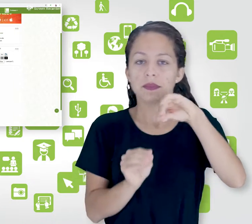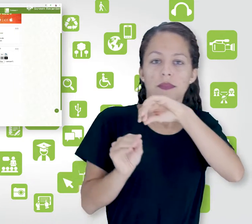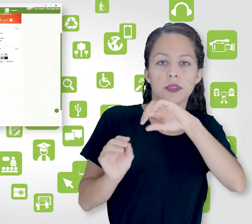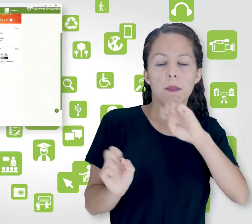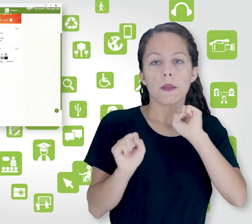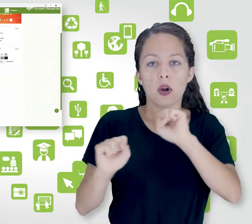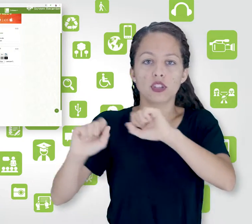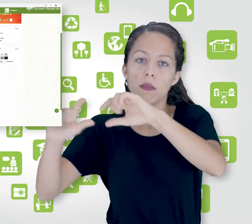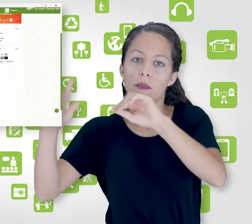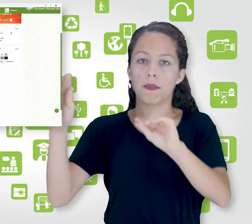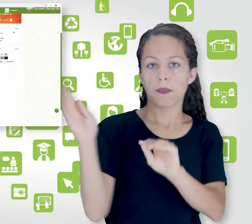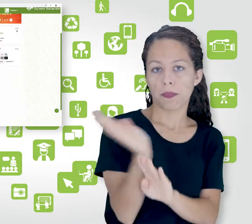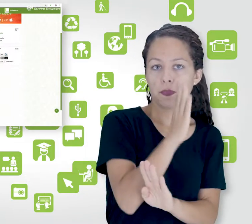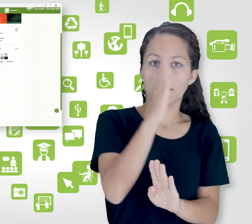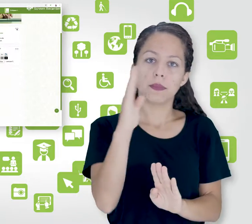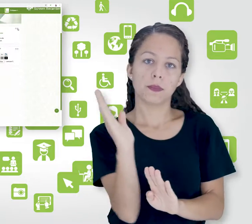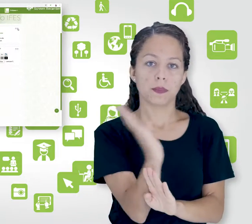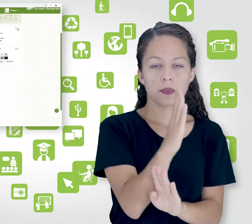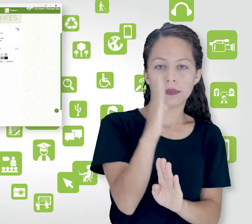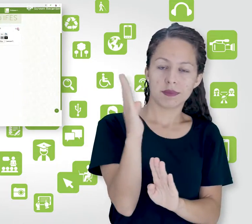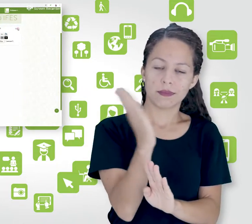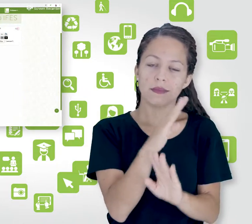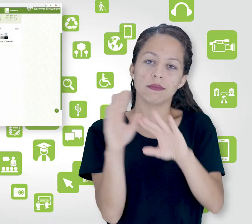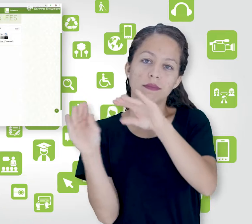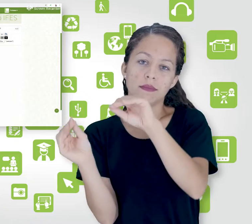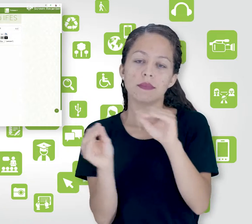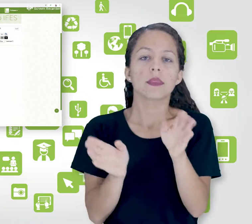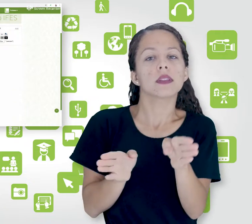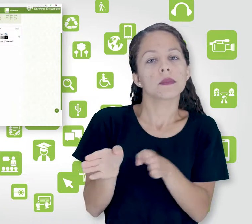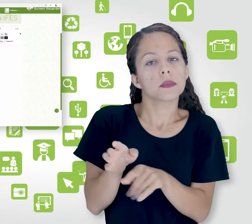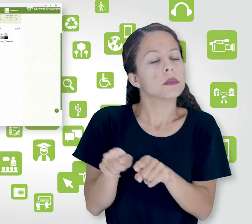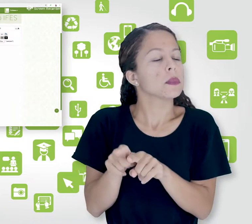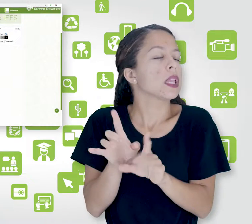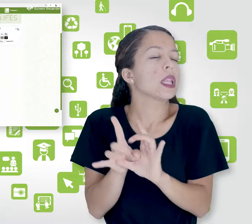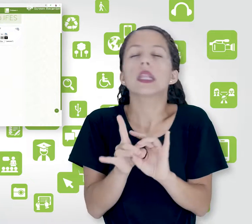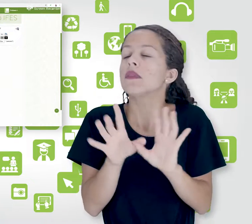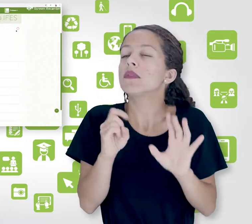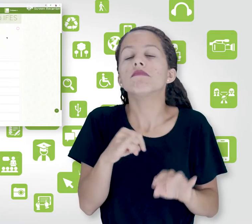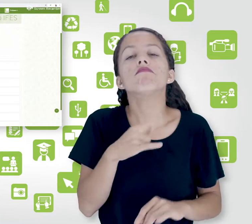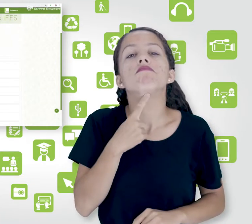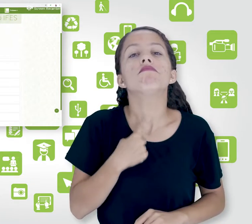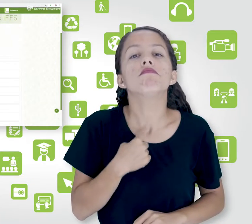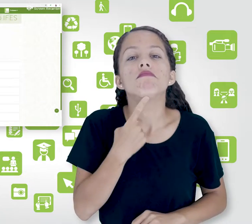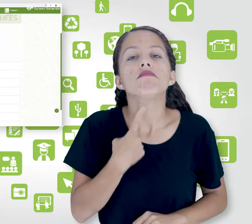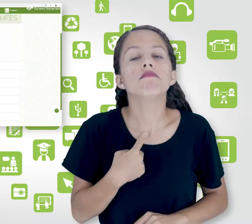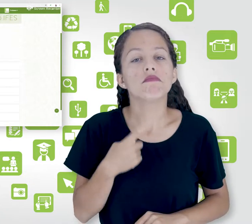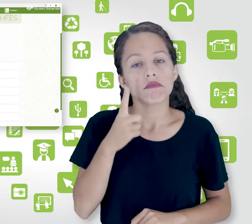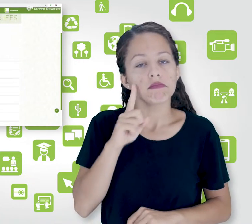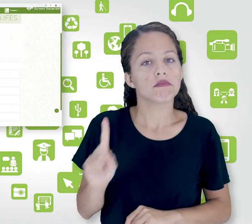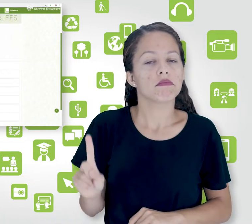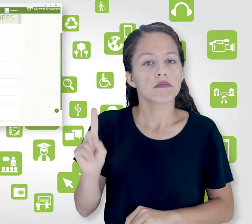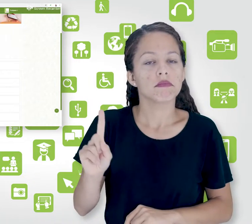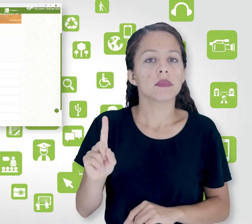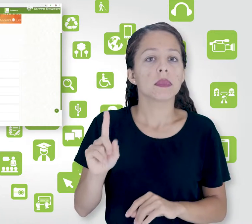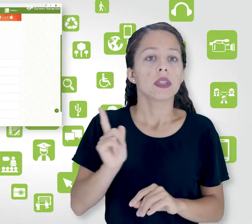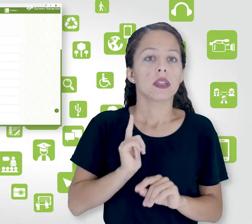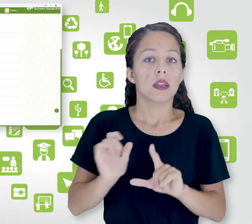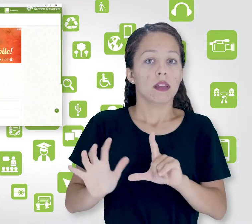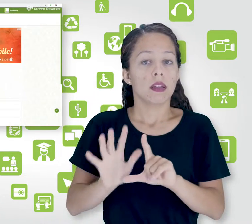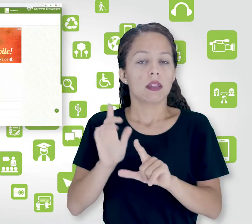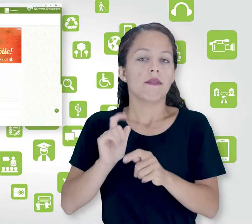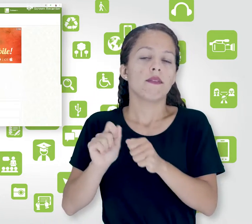tá vendo você pode jogar mais Blocos para lá também quer jogar navegação também e acessibilidade beleza Cheguei o que aqui